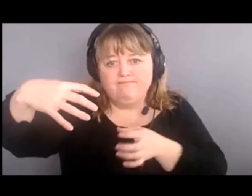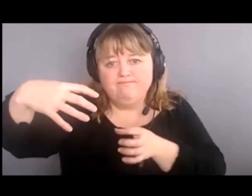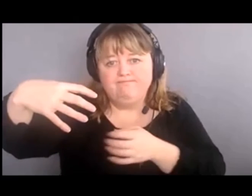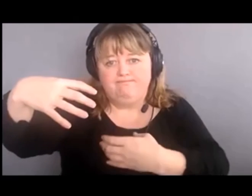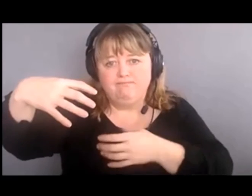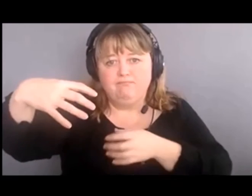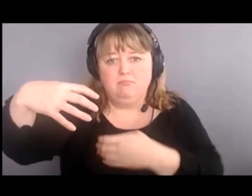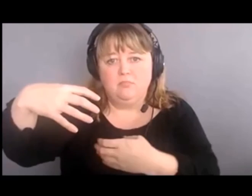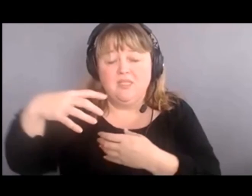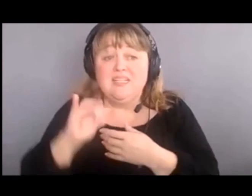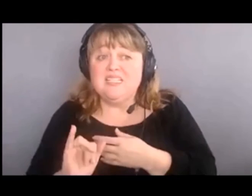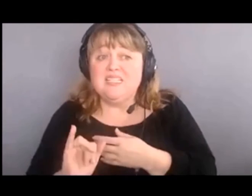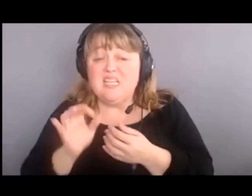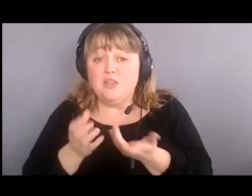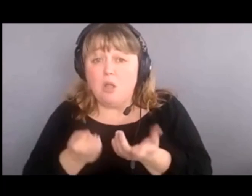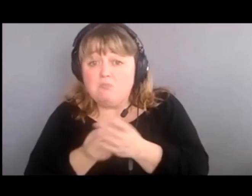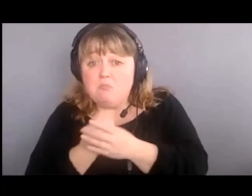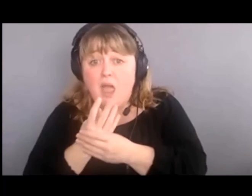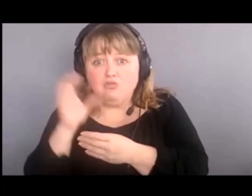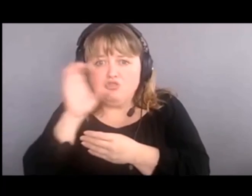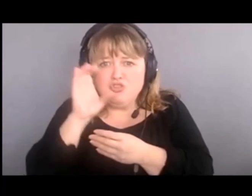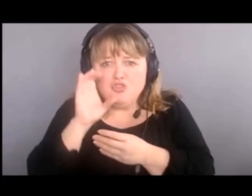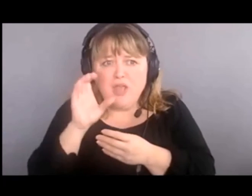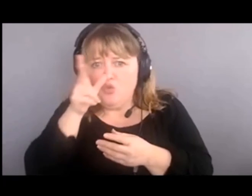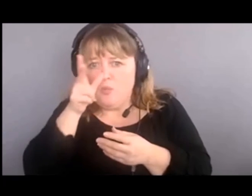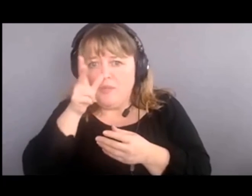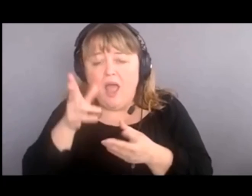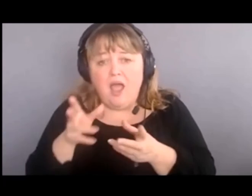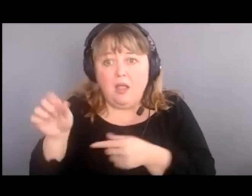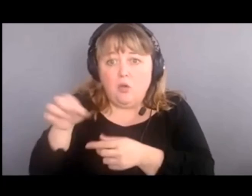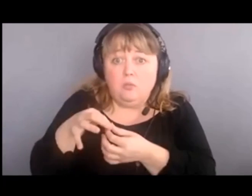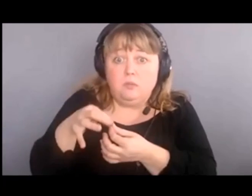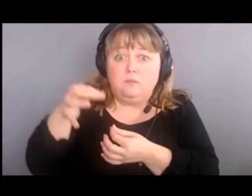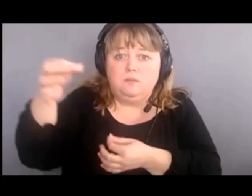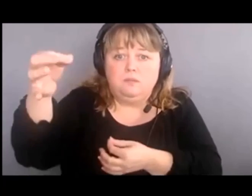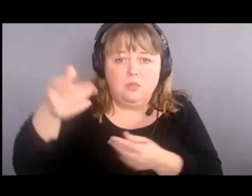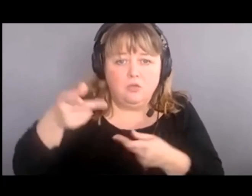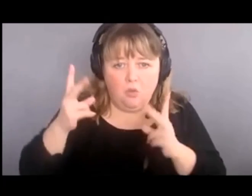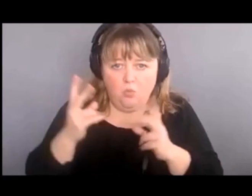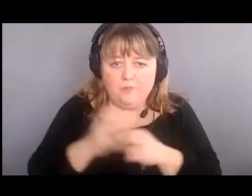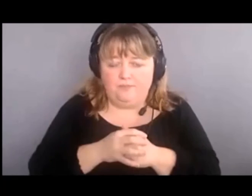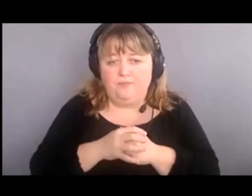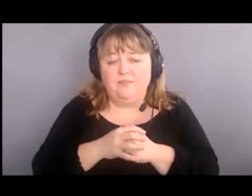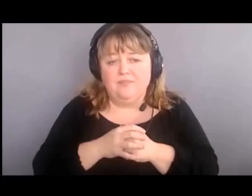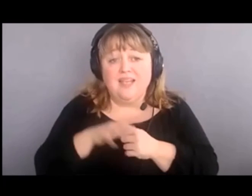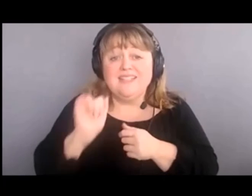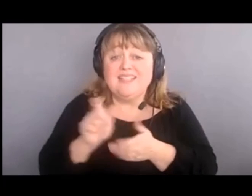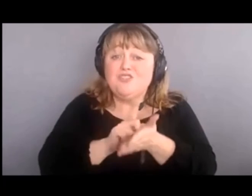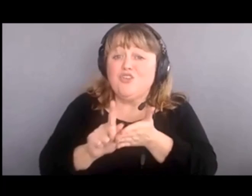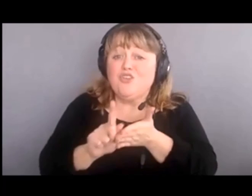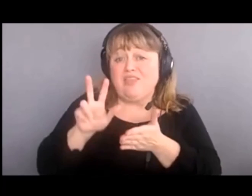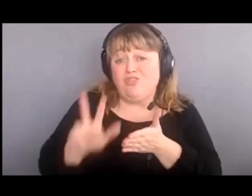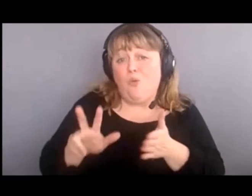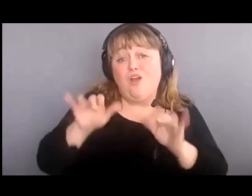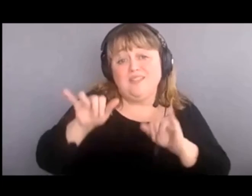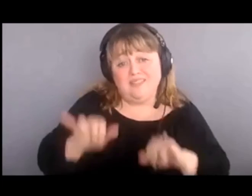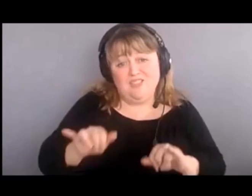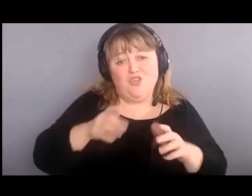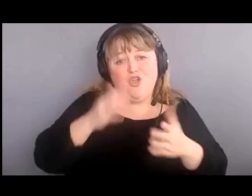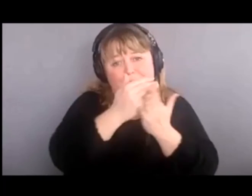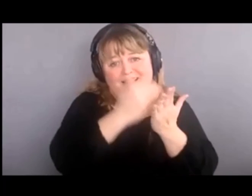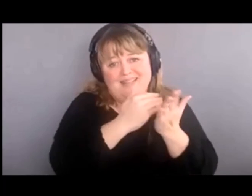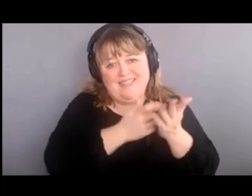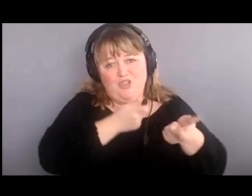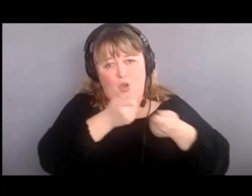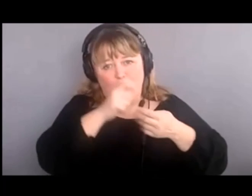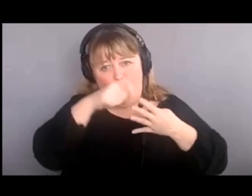lumière. Alors, pour la semaine 3, c'était notre liste de contrôle. Alors, amusez-vous